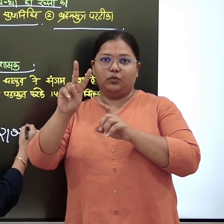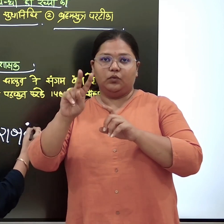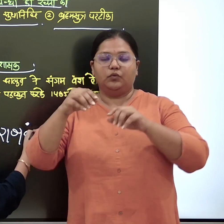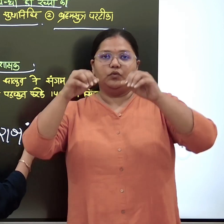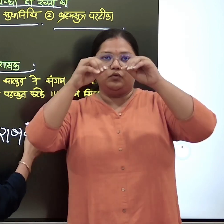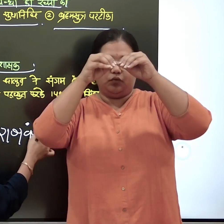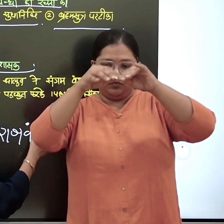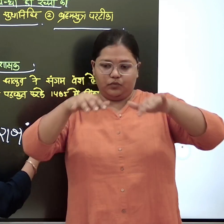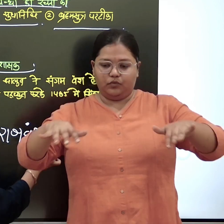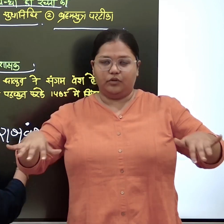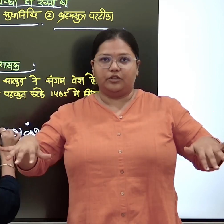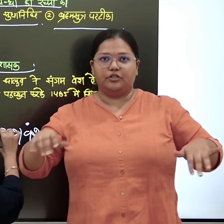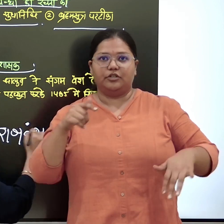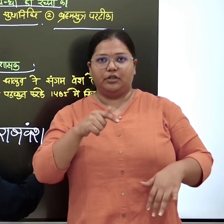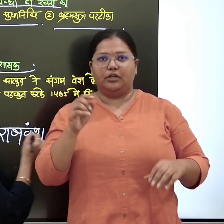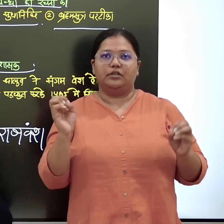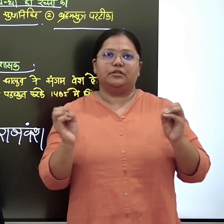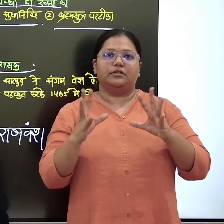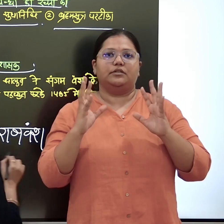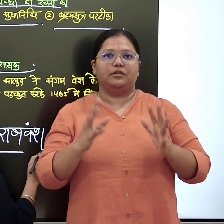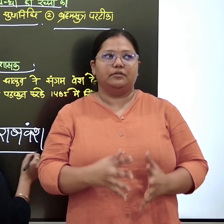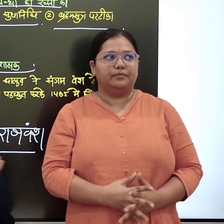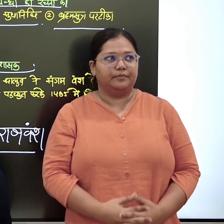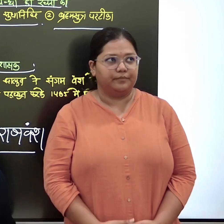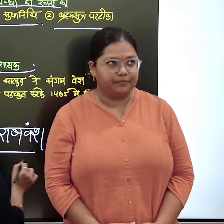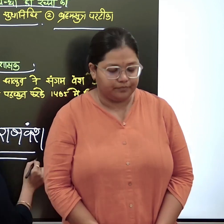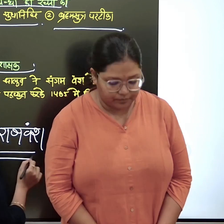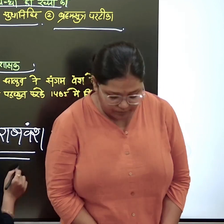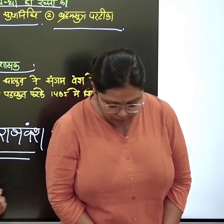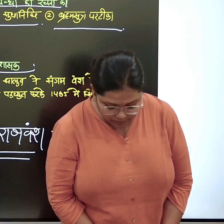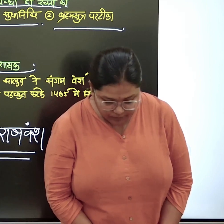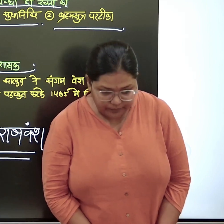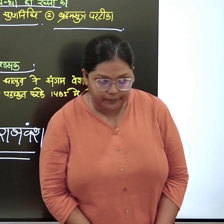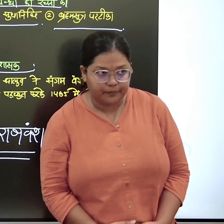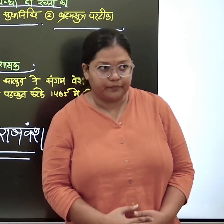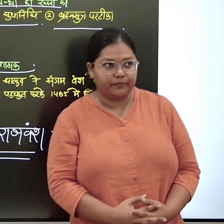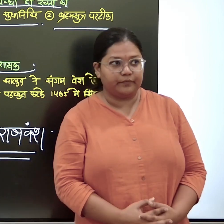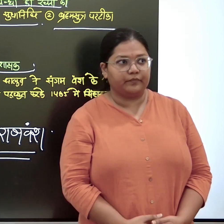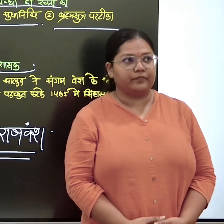राजवंश। ठीक, अब ये कैसे चालू हुआ देखते हैं इसको।